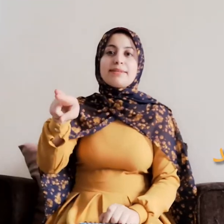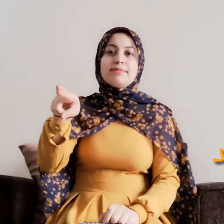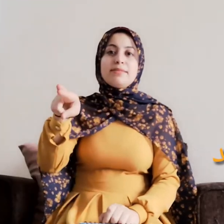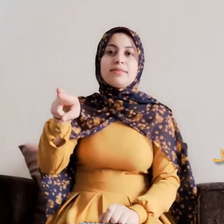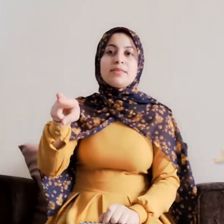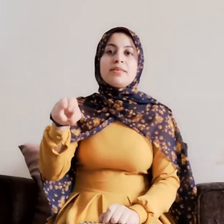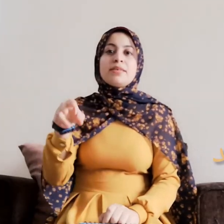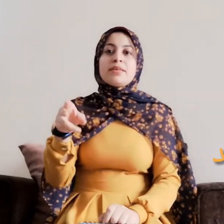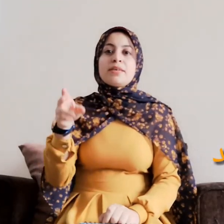حد،